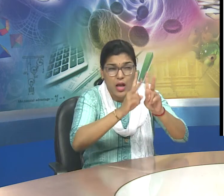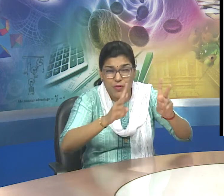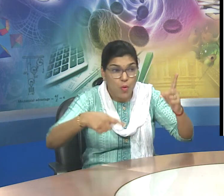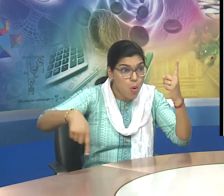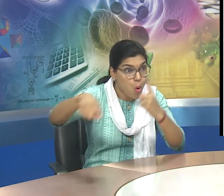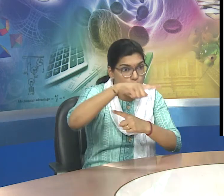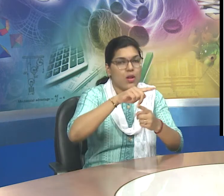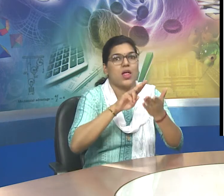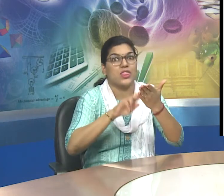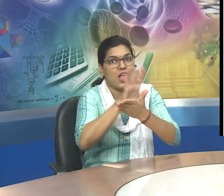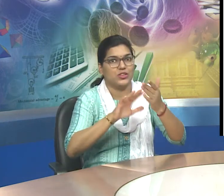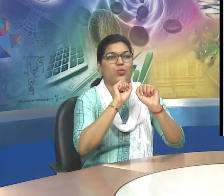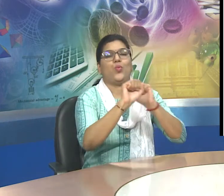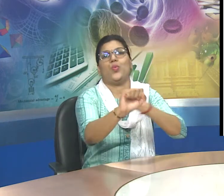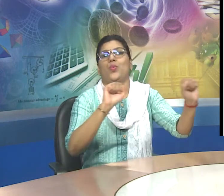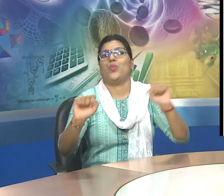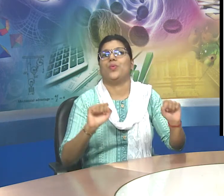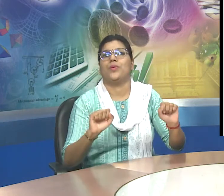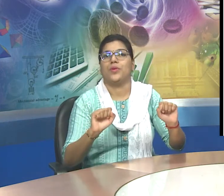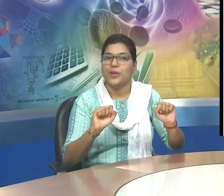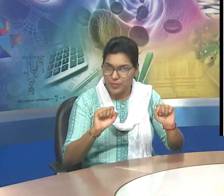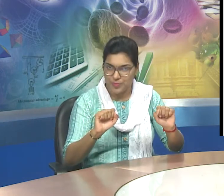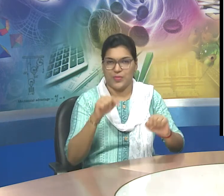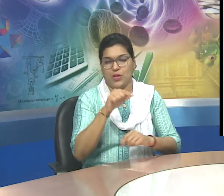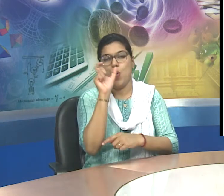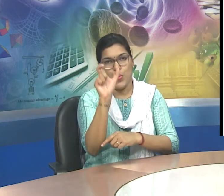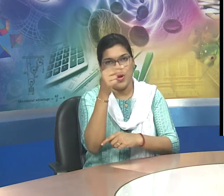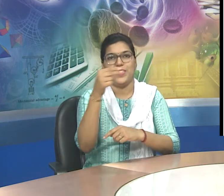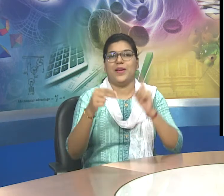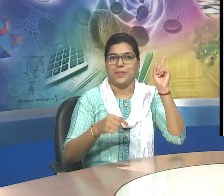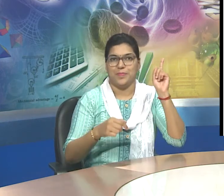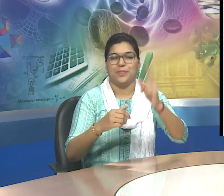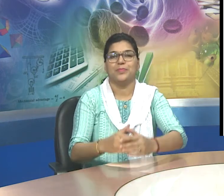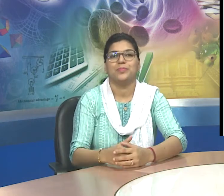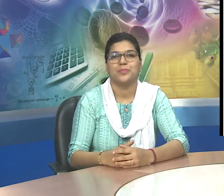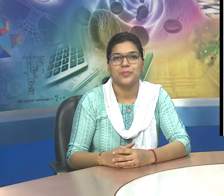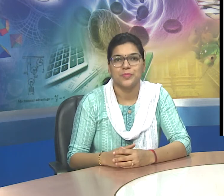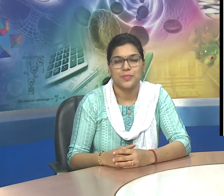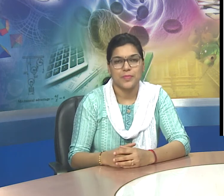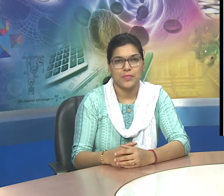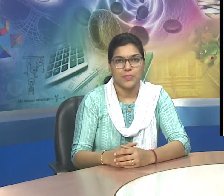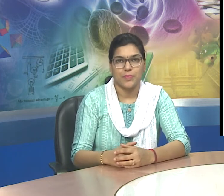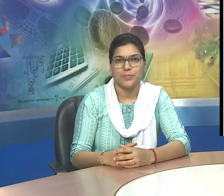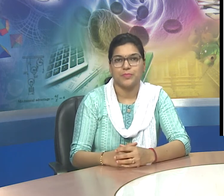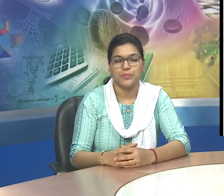हैं, भाषाएं अलग होती हैं, अर्थात एक देश की ये सब चीज़ें समान हैं, तो उन्हीं संदर्भ